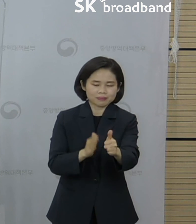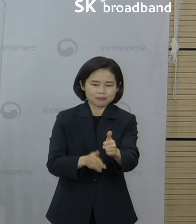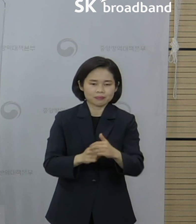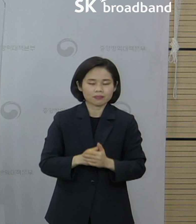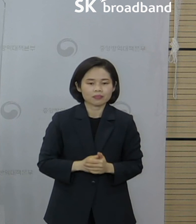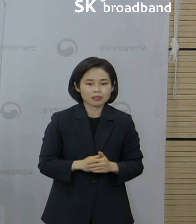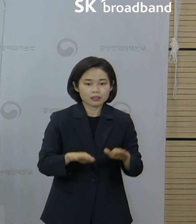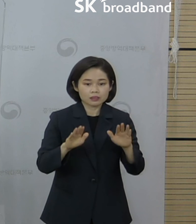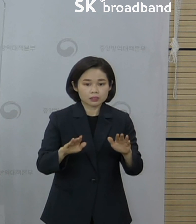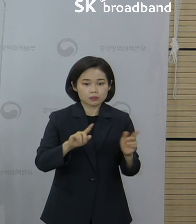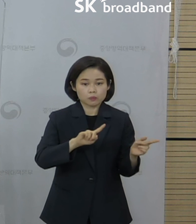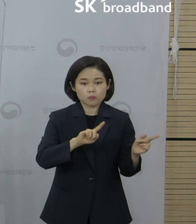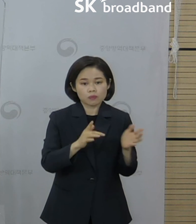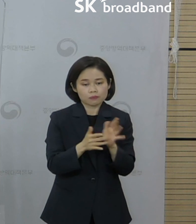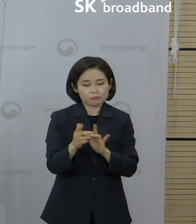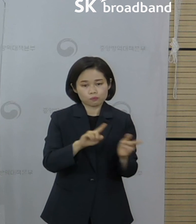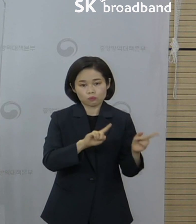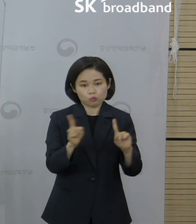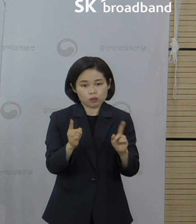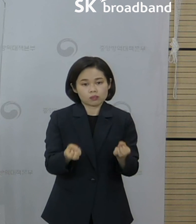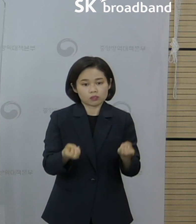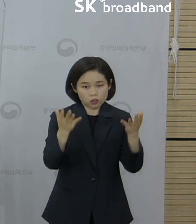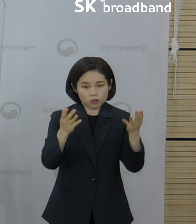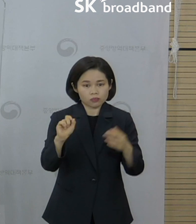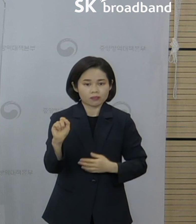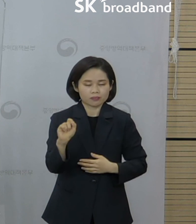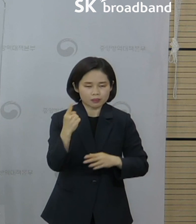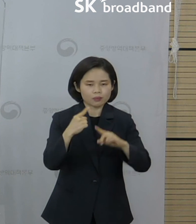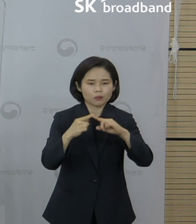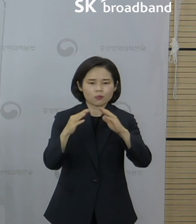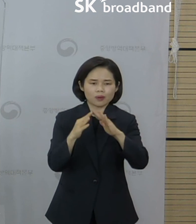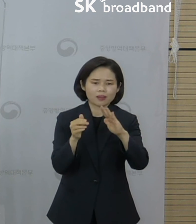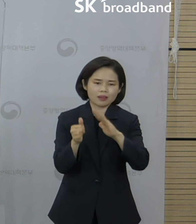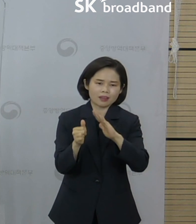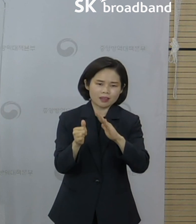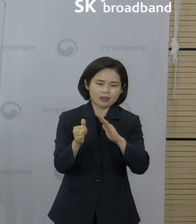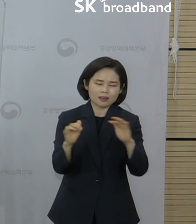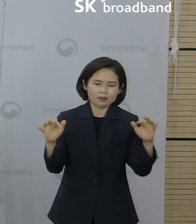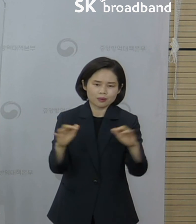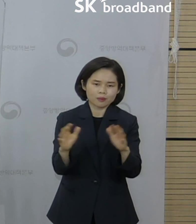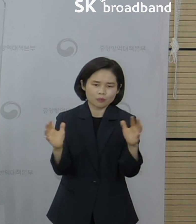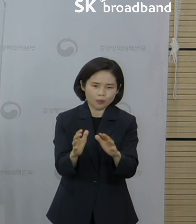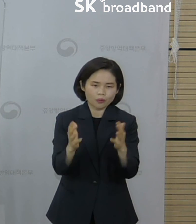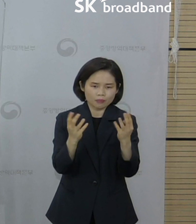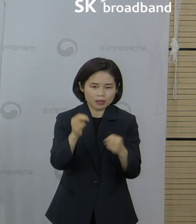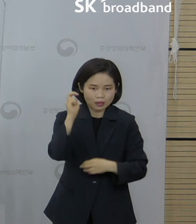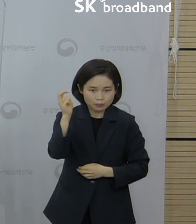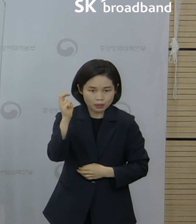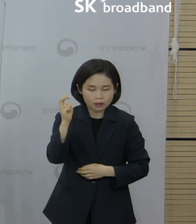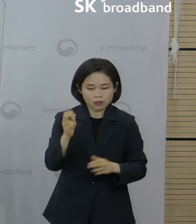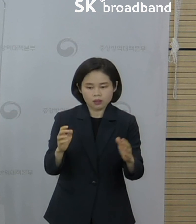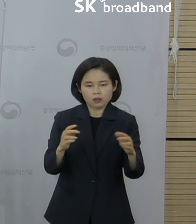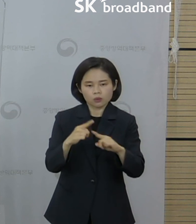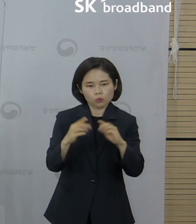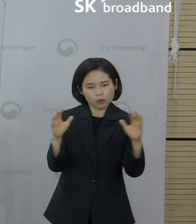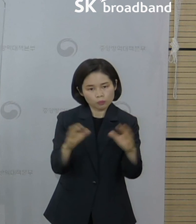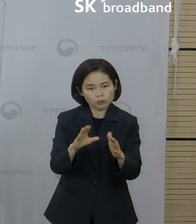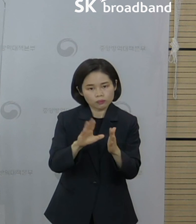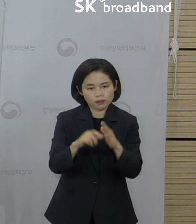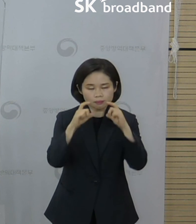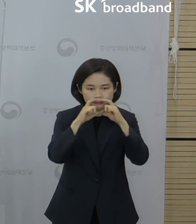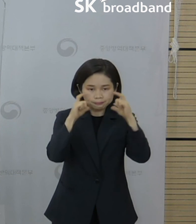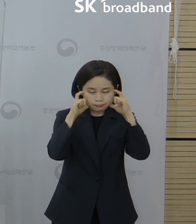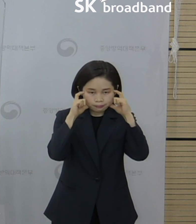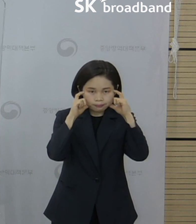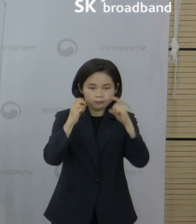부활절 주간을 맞아서 교회를 찾는 분들이 많으실 것으로 생각합니다. 반드시 마스크를 착용하시고 예배 전후